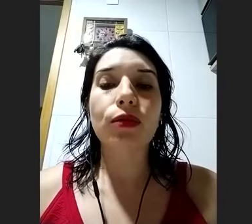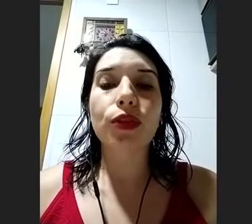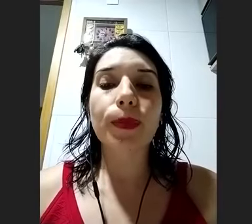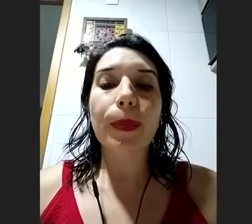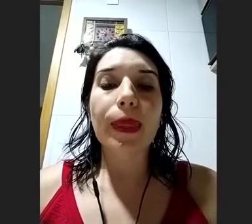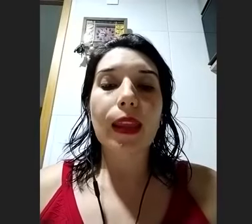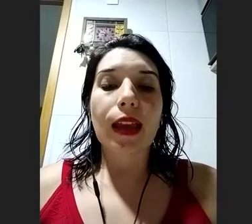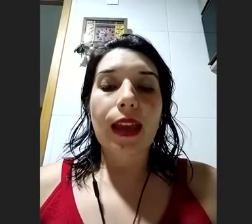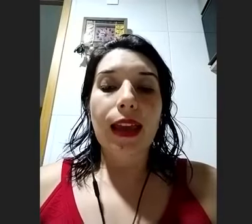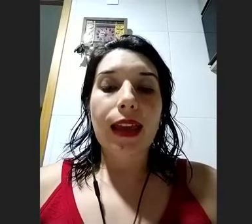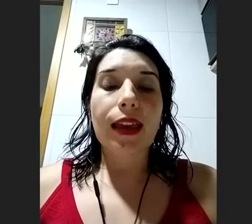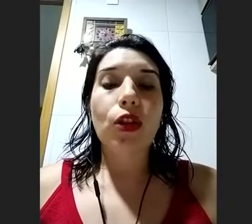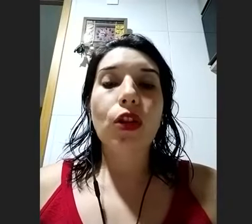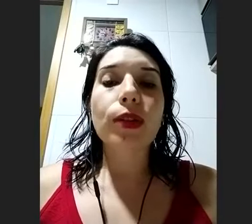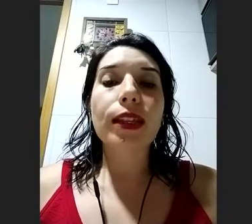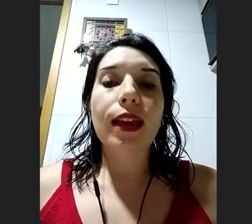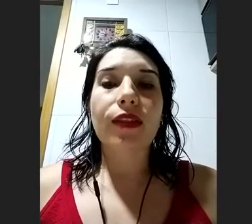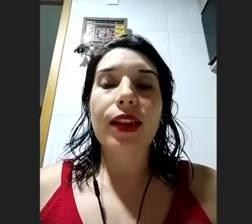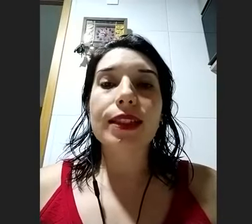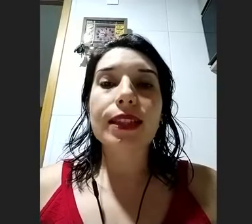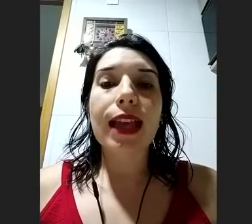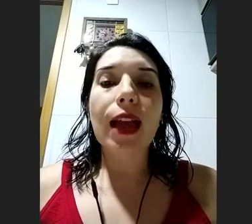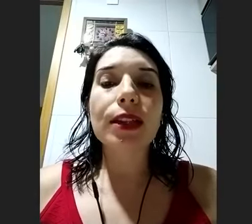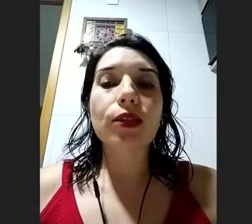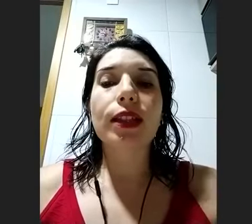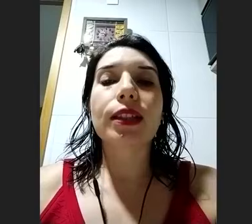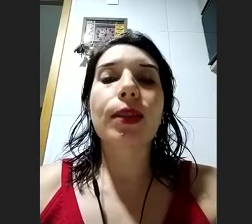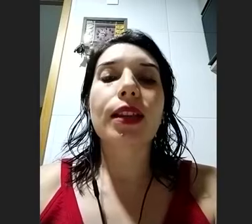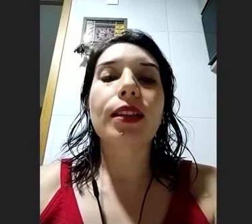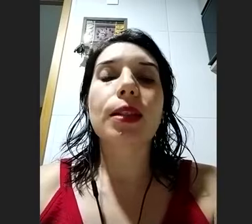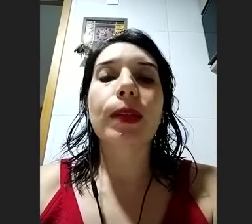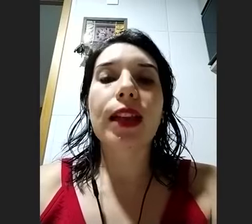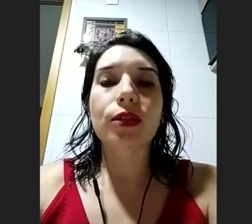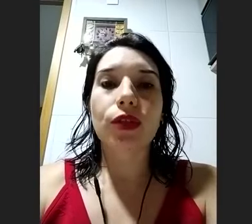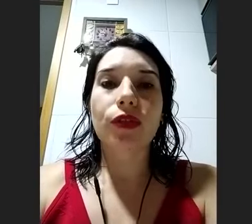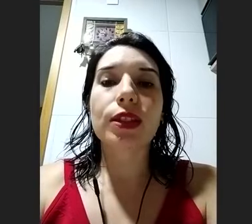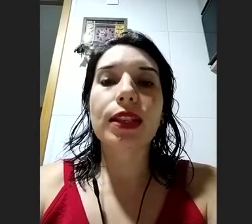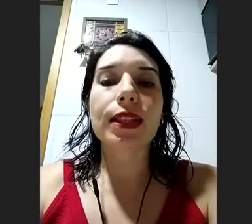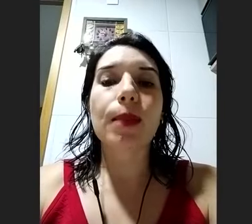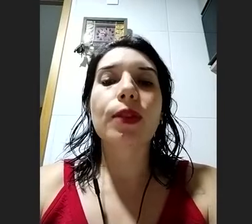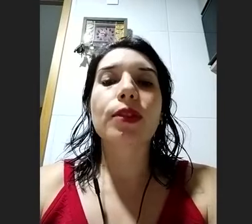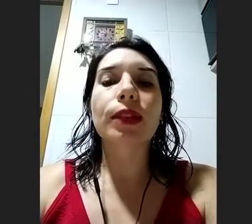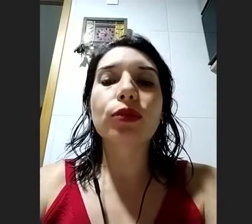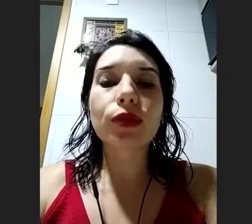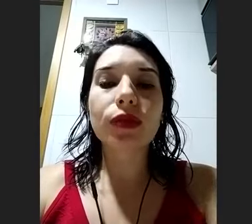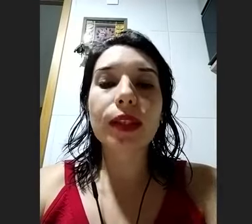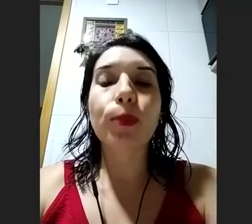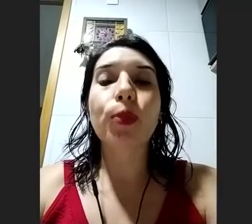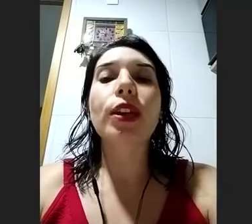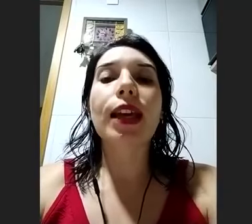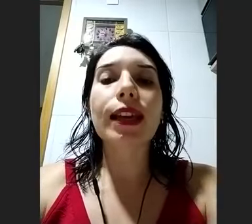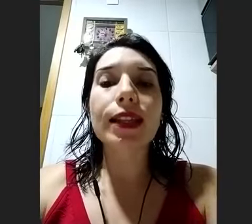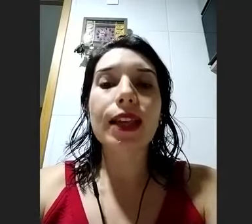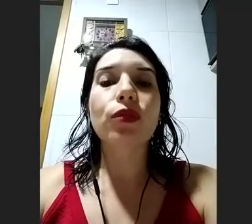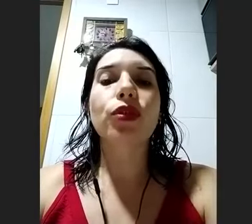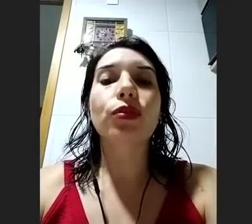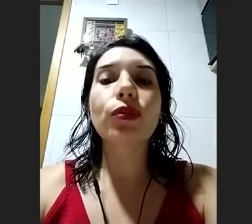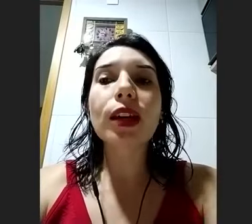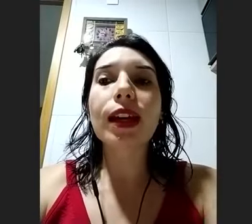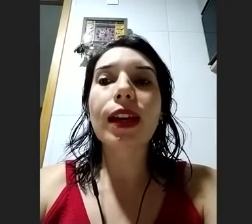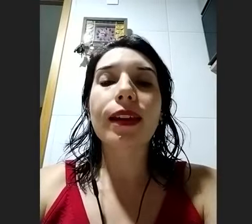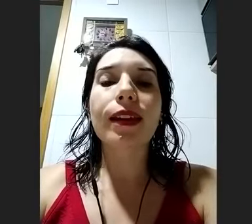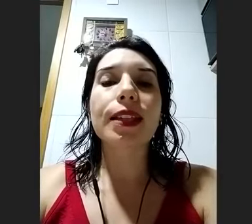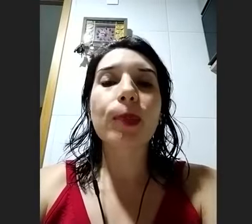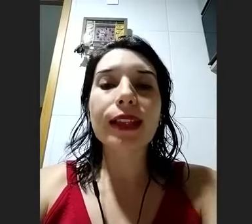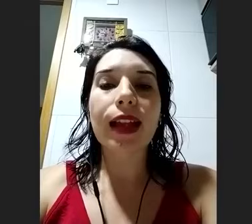de Saúde, como que ela vai se dar, mas eu queria também explicação de vocês, né, porque eu sempre tenho dúvida por que é que a saúde